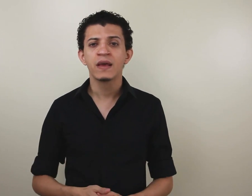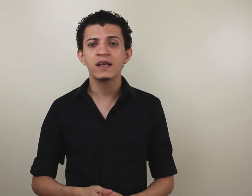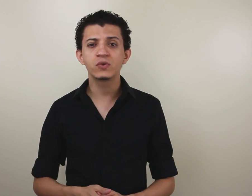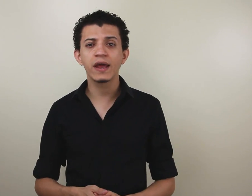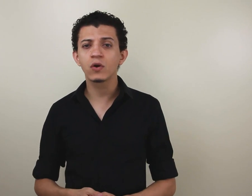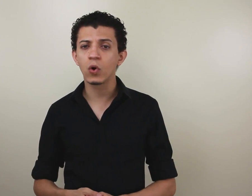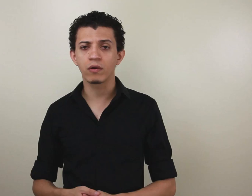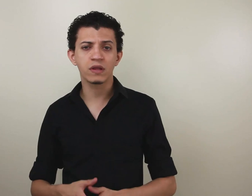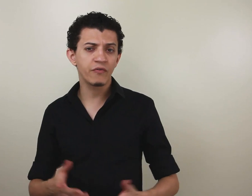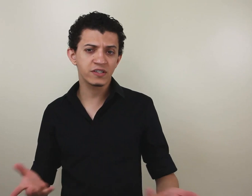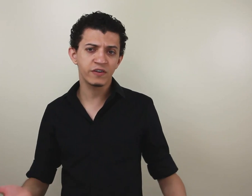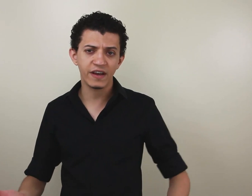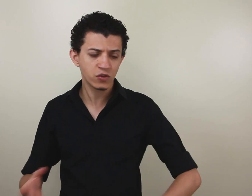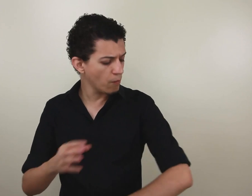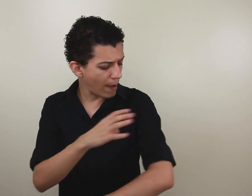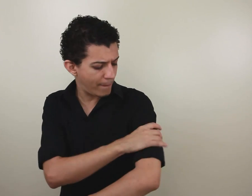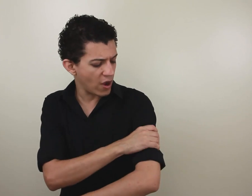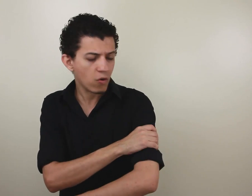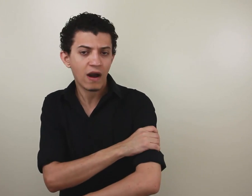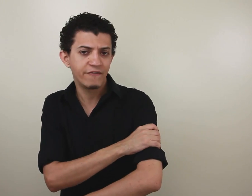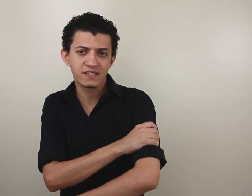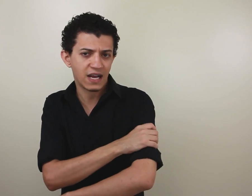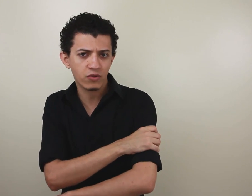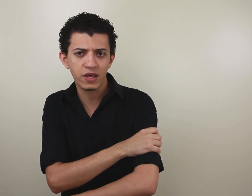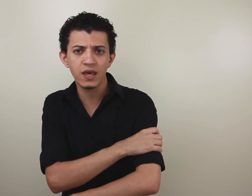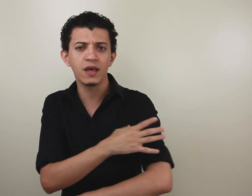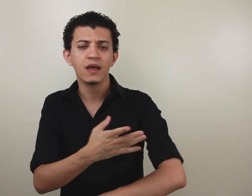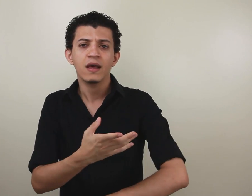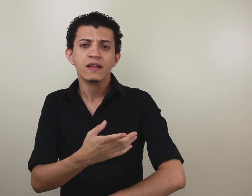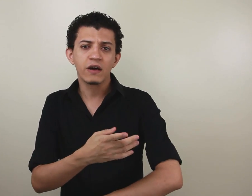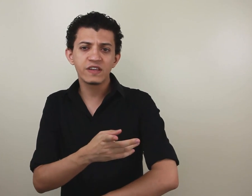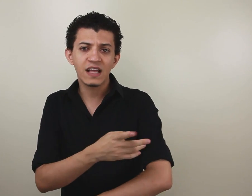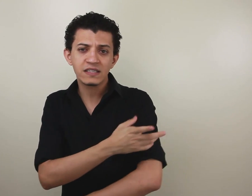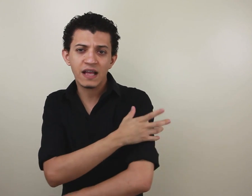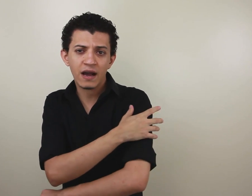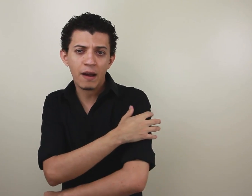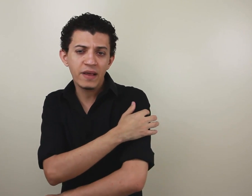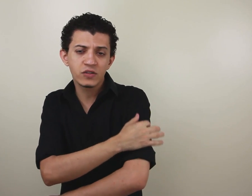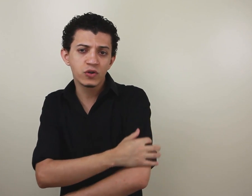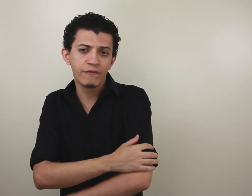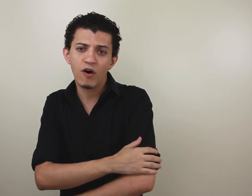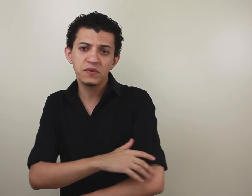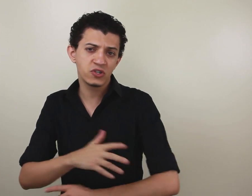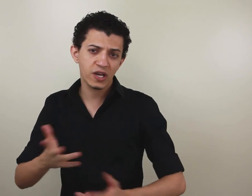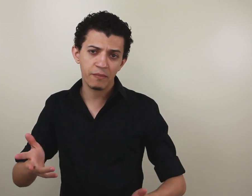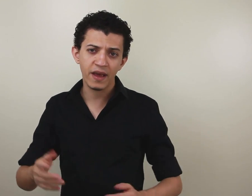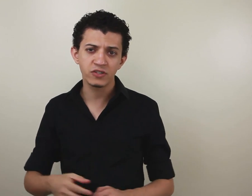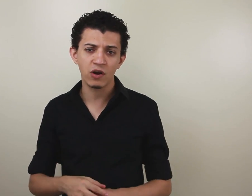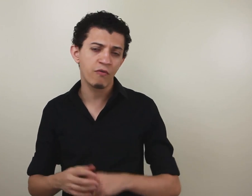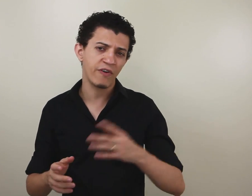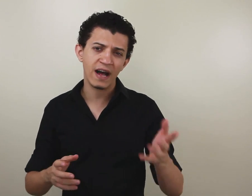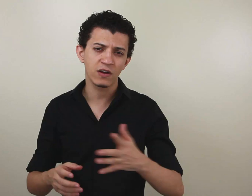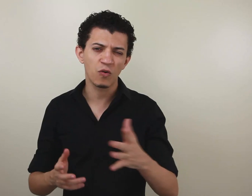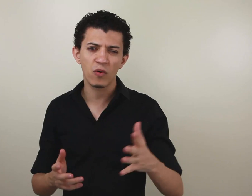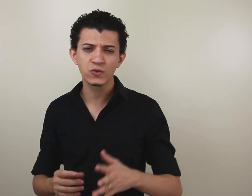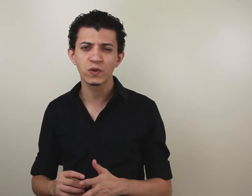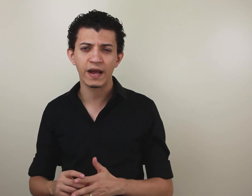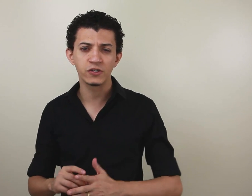isso era icônico. Talvez, se tivesse um papel afixado aqui, talvez na camisa de uniforme de antigamente, ou farda, como alguns lugares